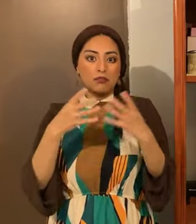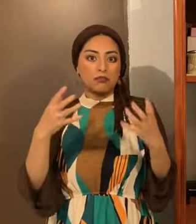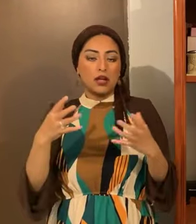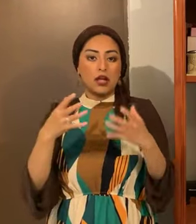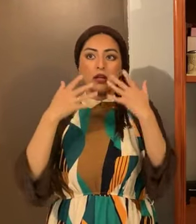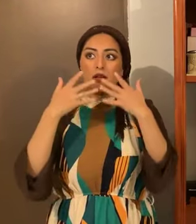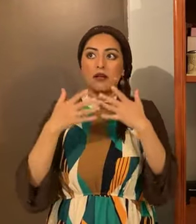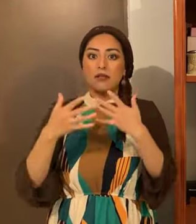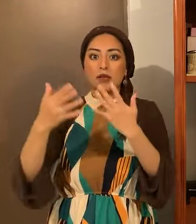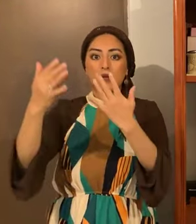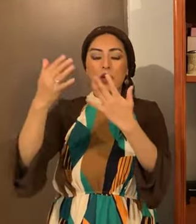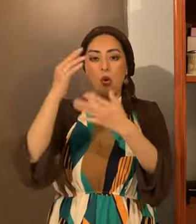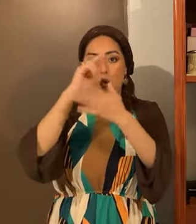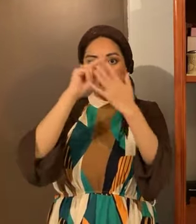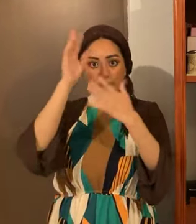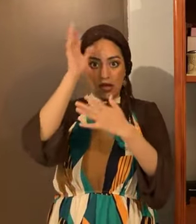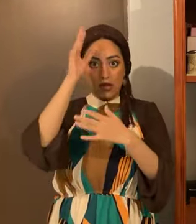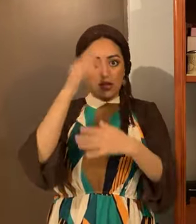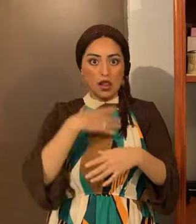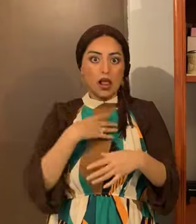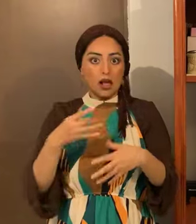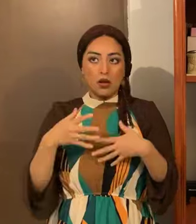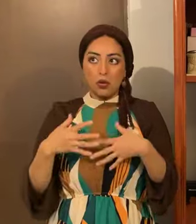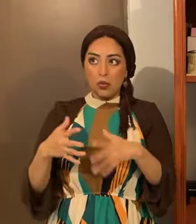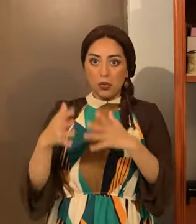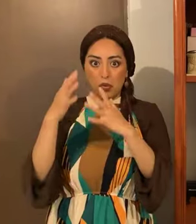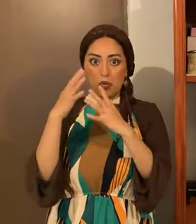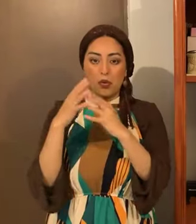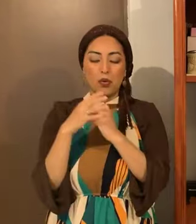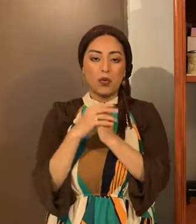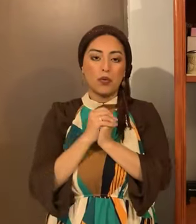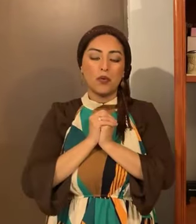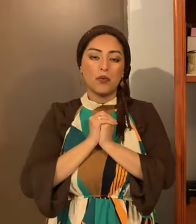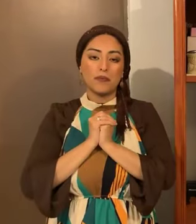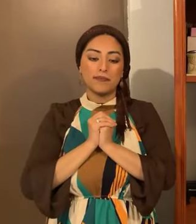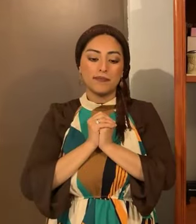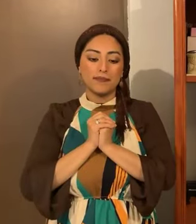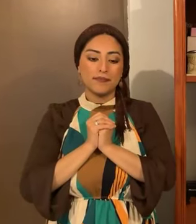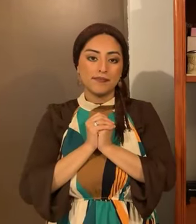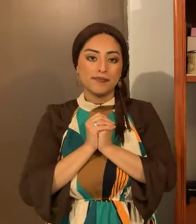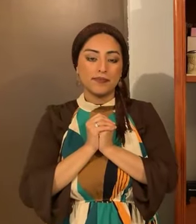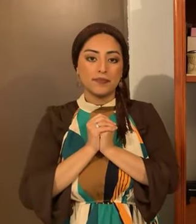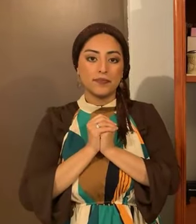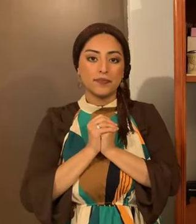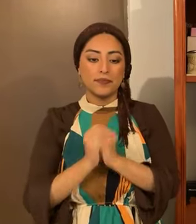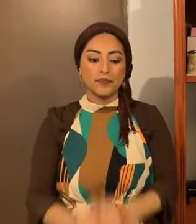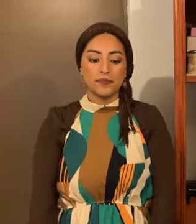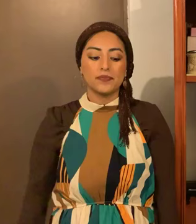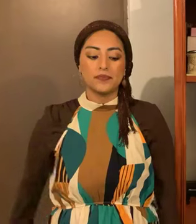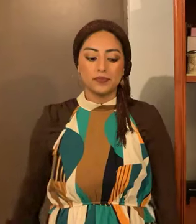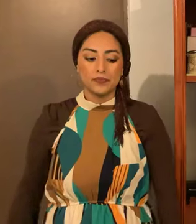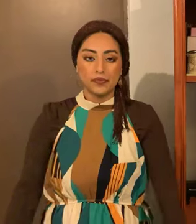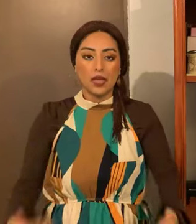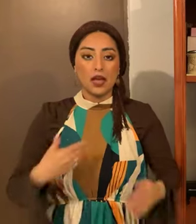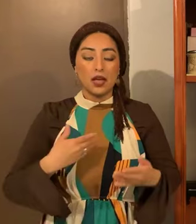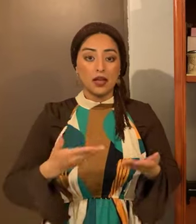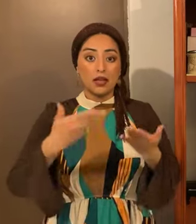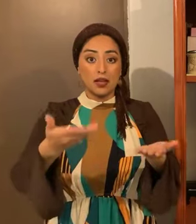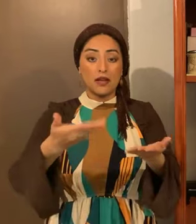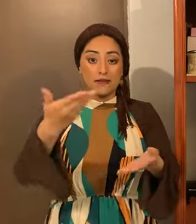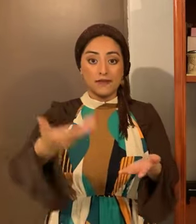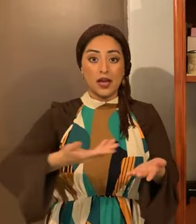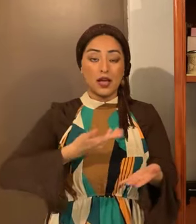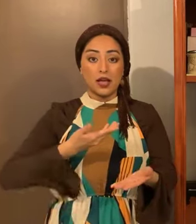al Eterno, y cuanto más con la forma original. A propósito de ello, les invito a que